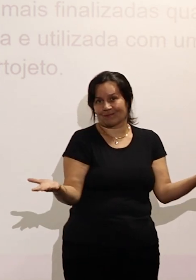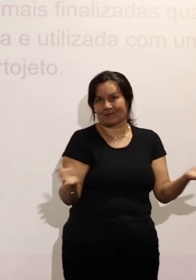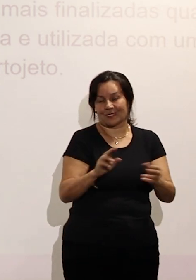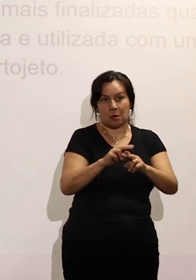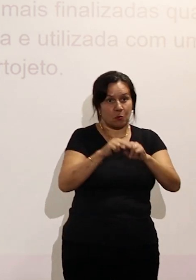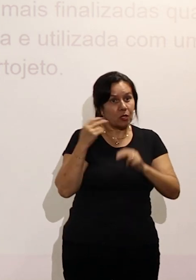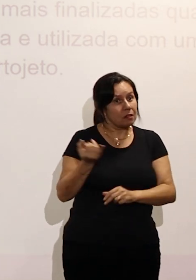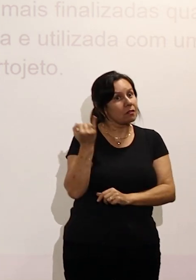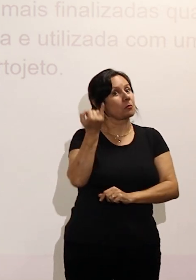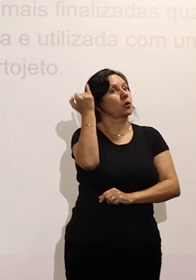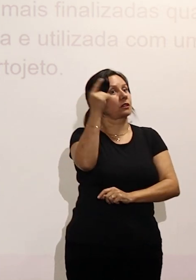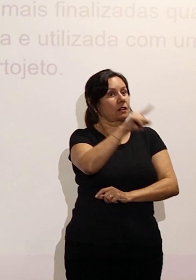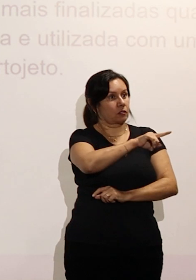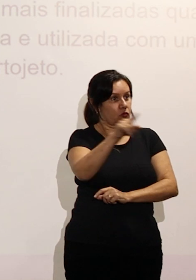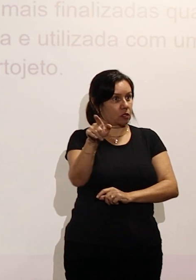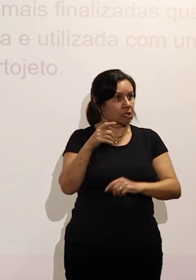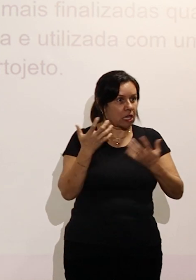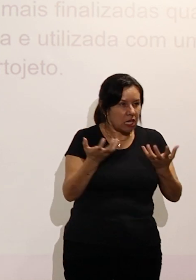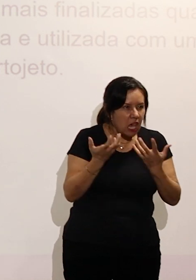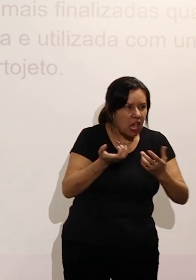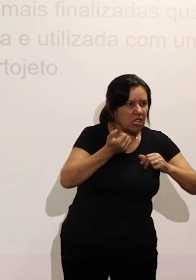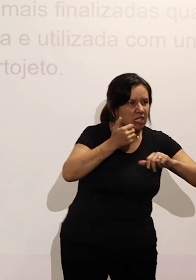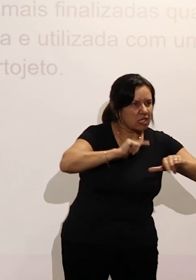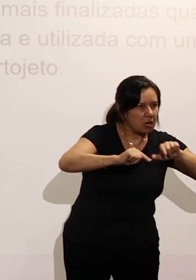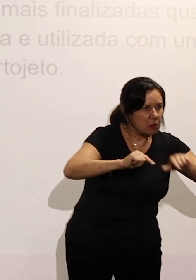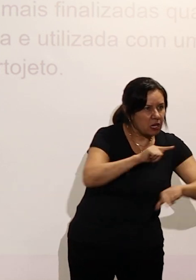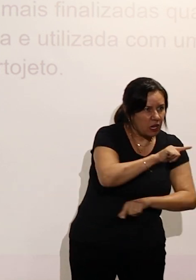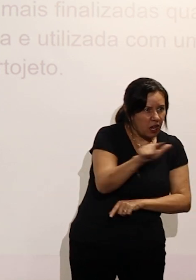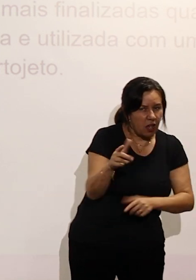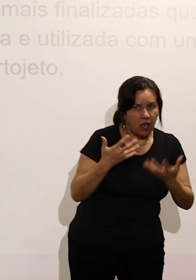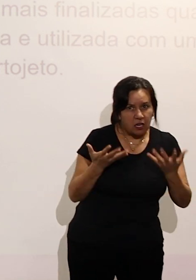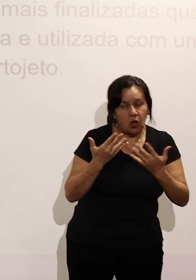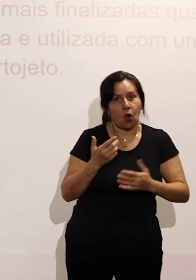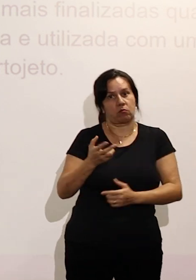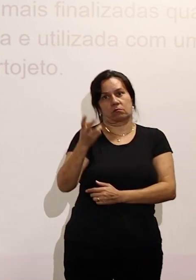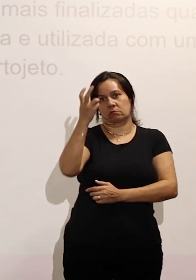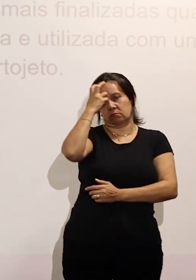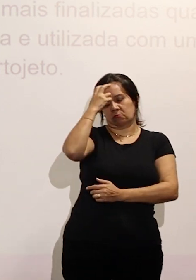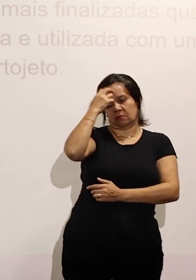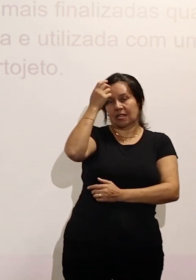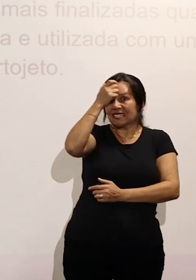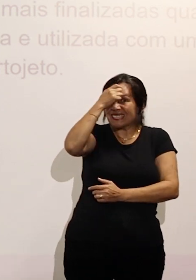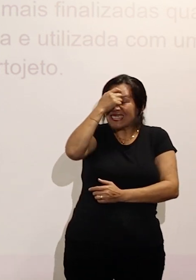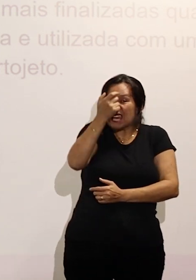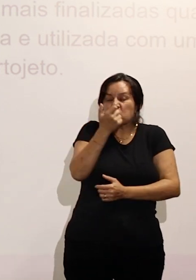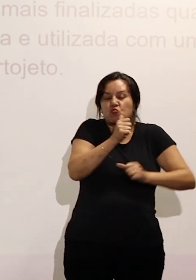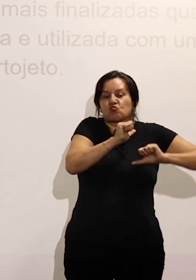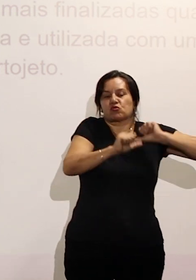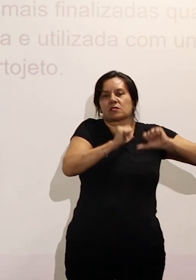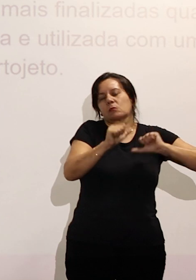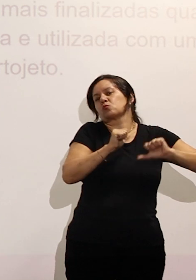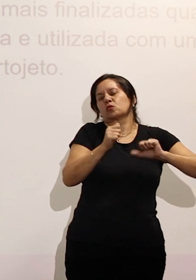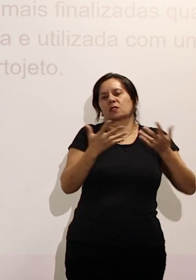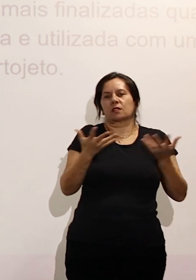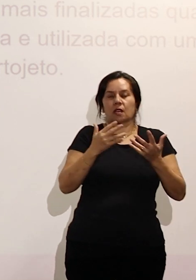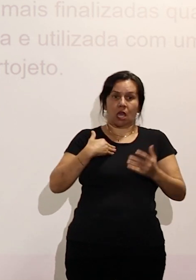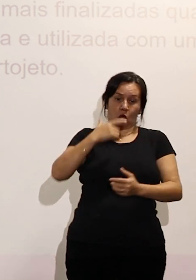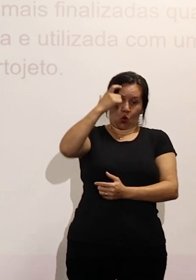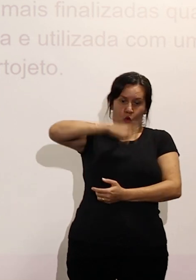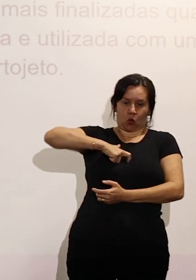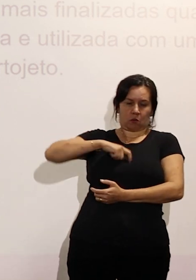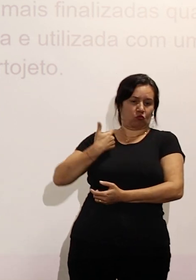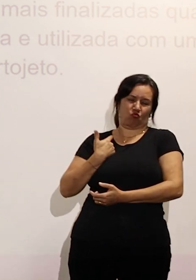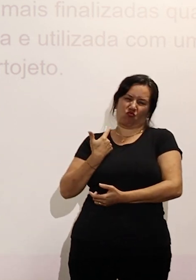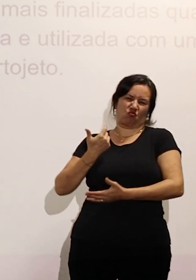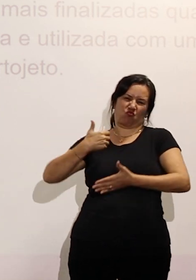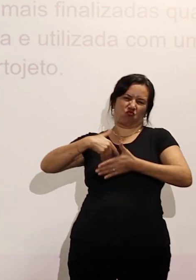é importante, se você quer trabalhar, ter, sim, essa versatilidade. Eu, por exemplo, não sou uma pessoa que eu gosto muito de